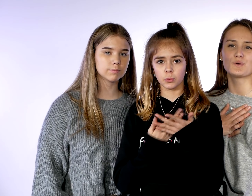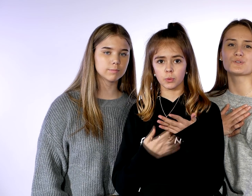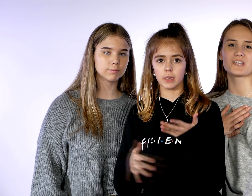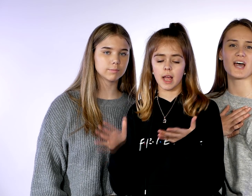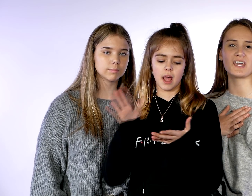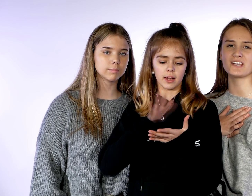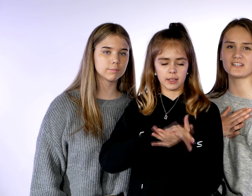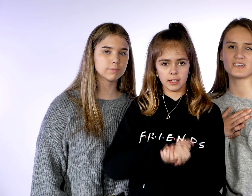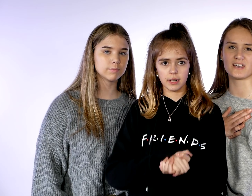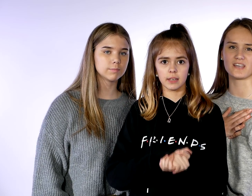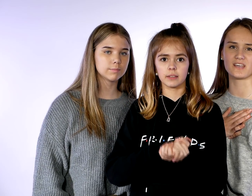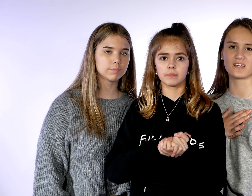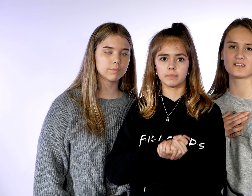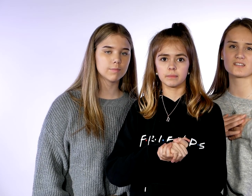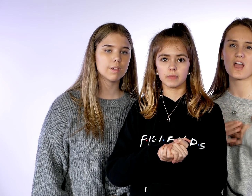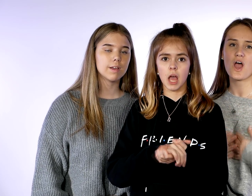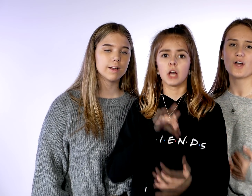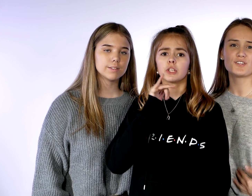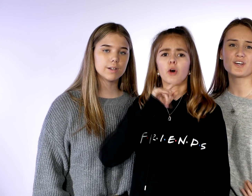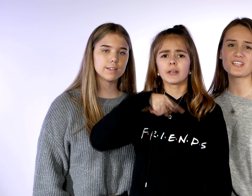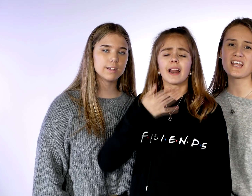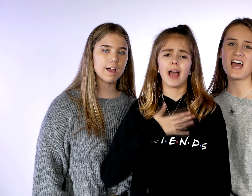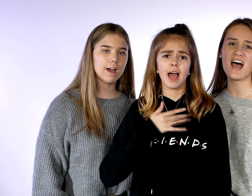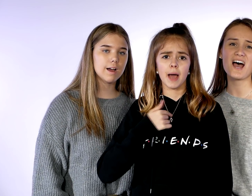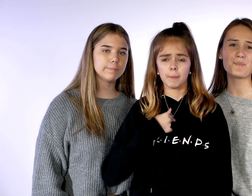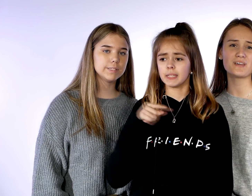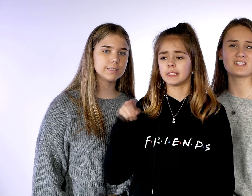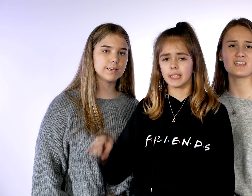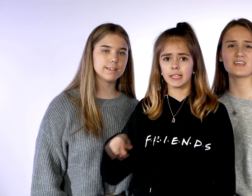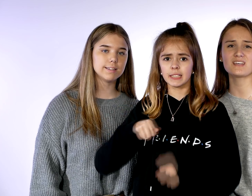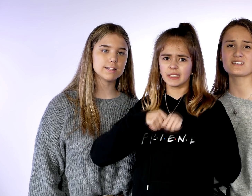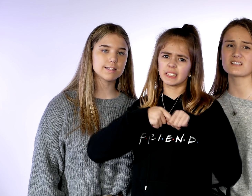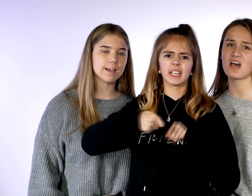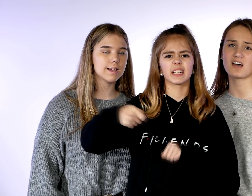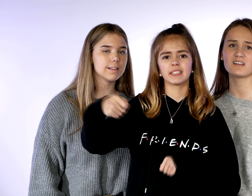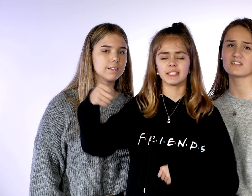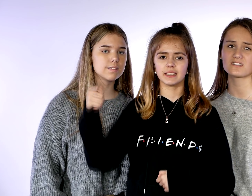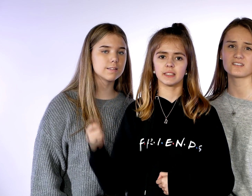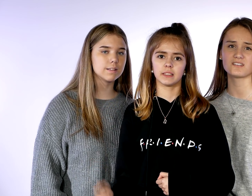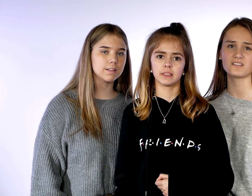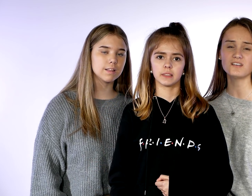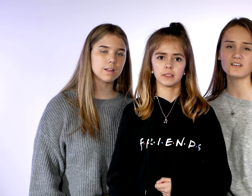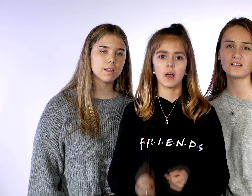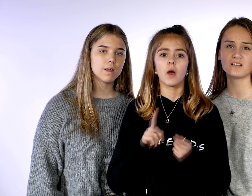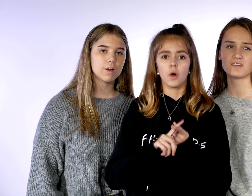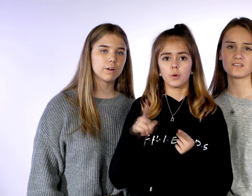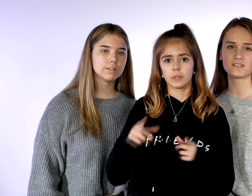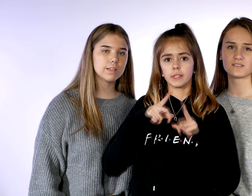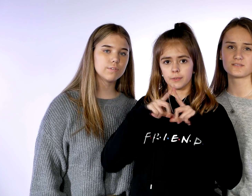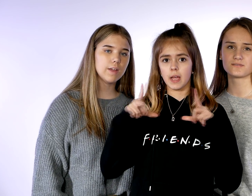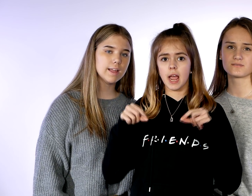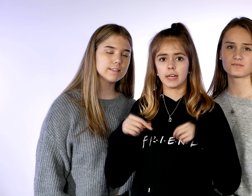Herzblut reingelegt. Doch dann hab ich ihn zerrissen und die